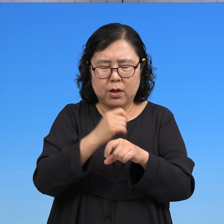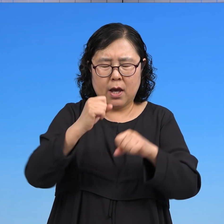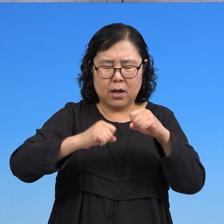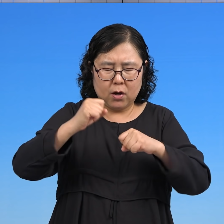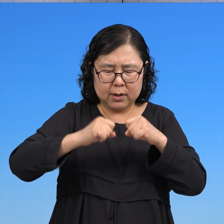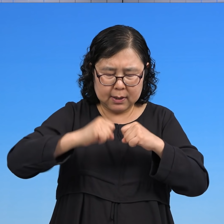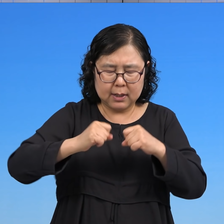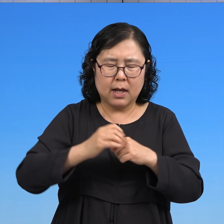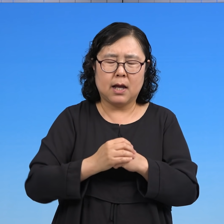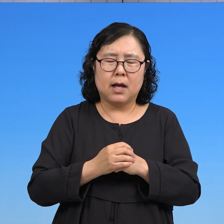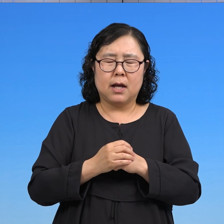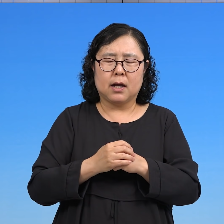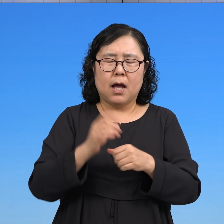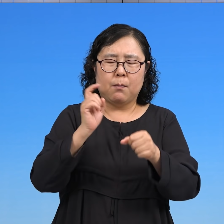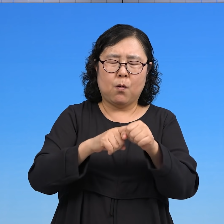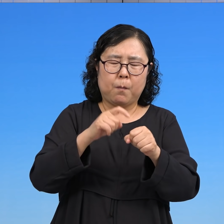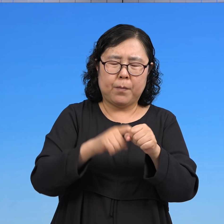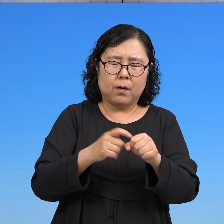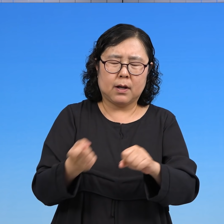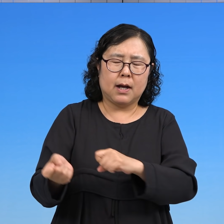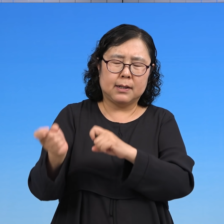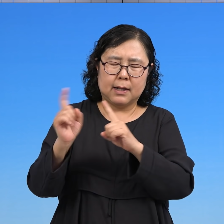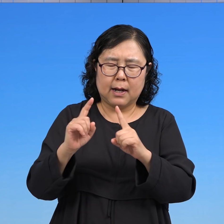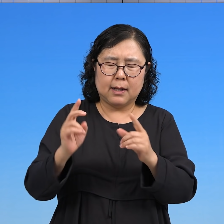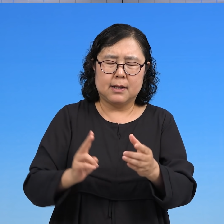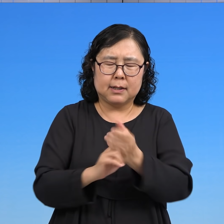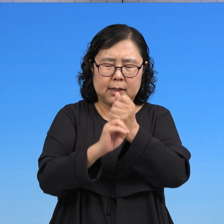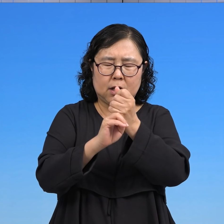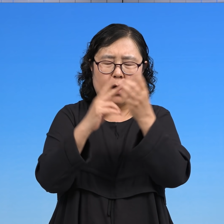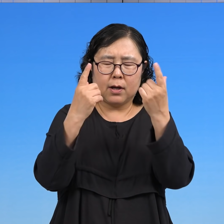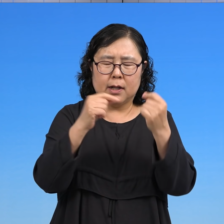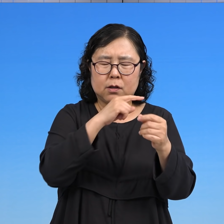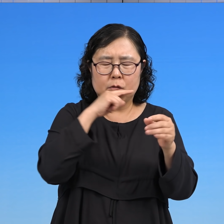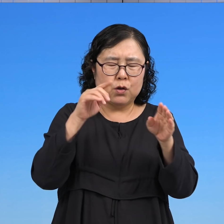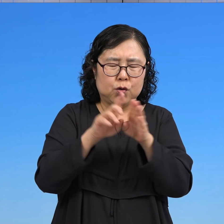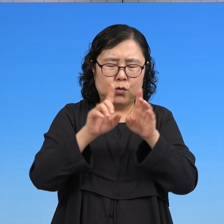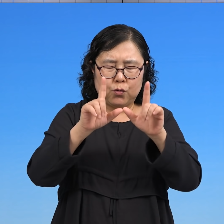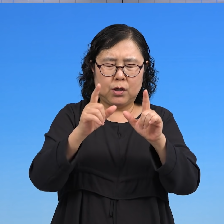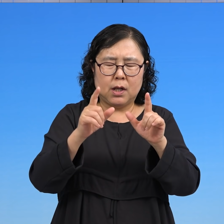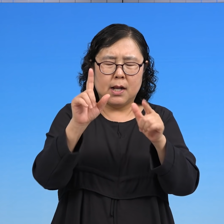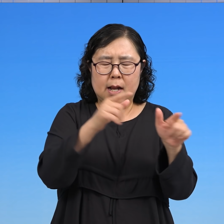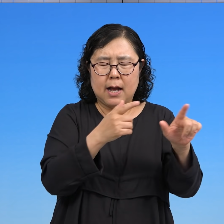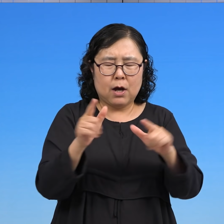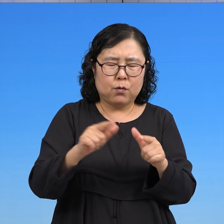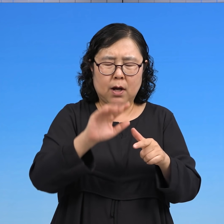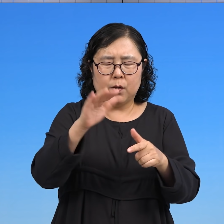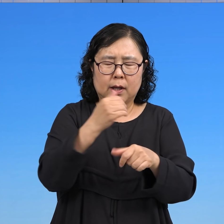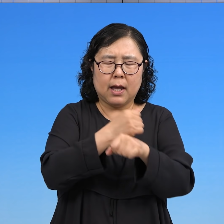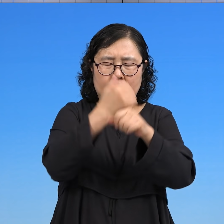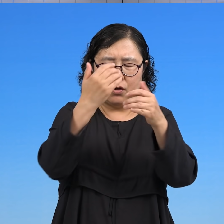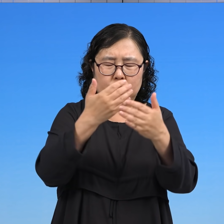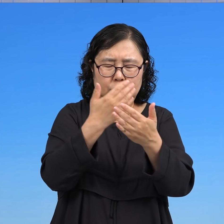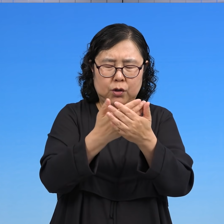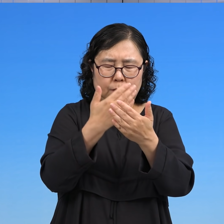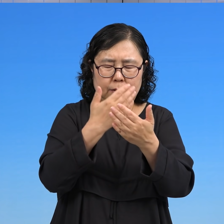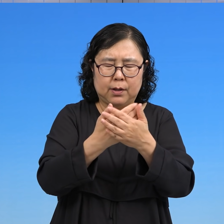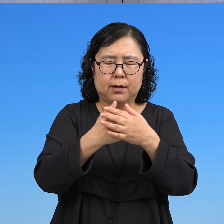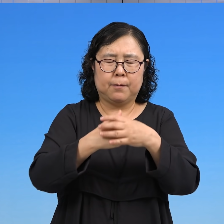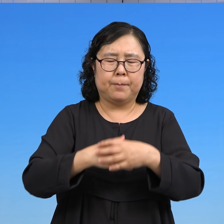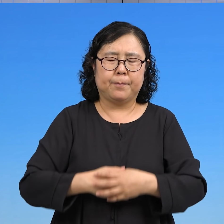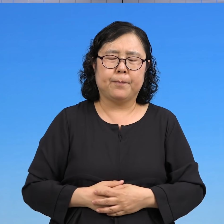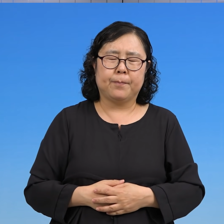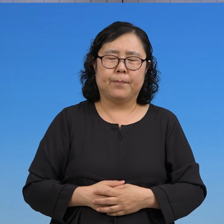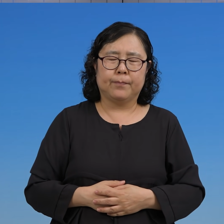가정이 꿈을 가지고 달려나갈 수 있는 목표가 살아나는 기적 같은 주일 하루가 되게 하여 주시옵소서.